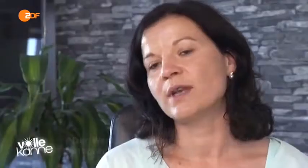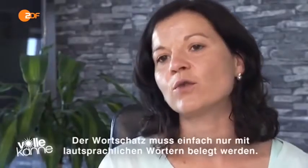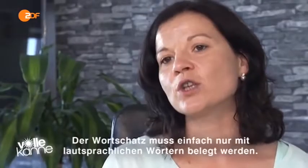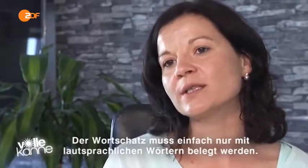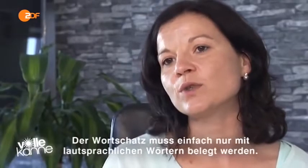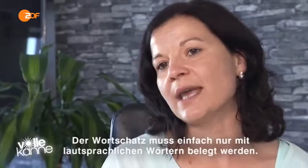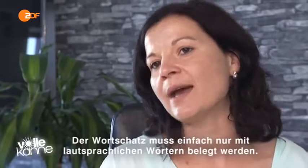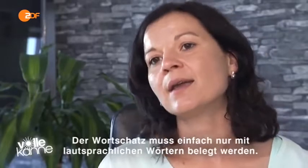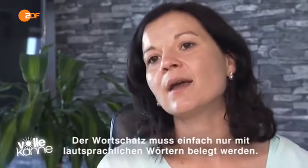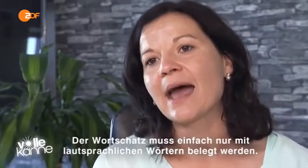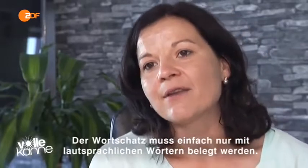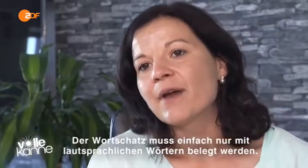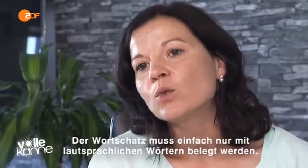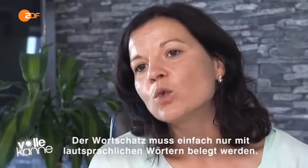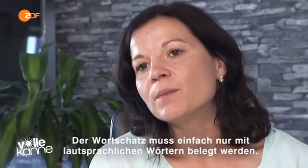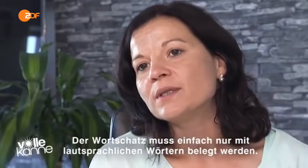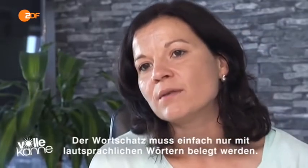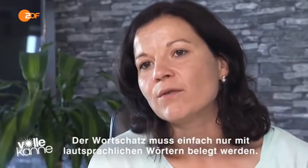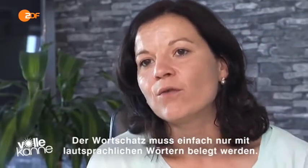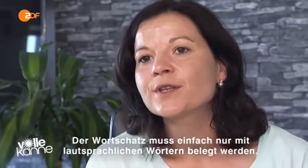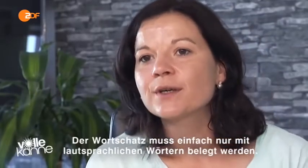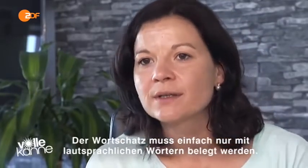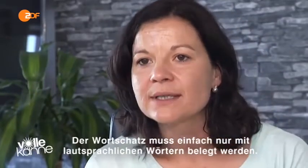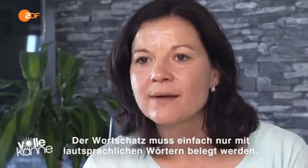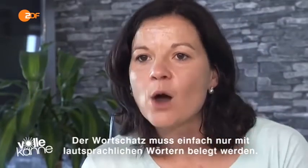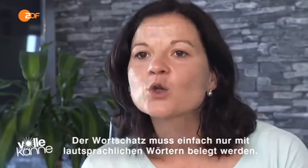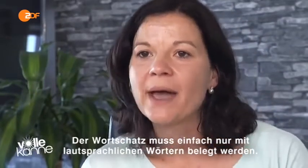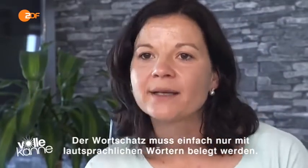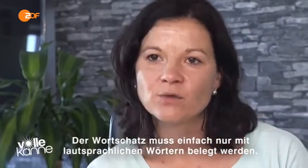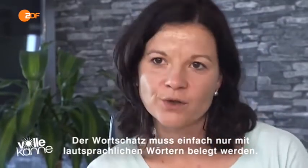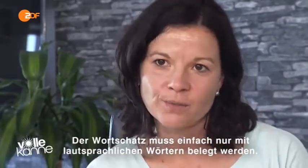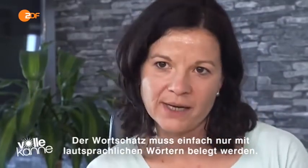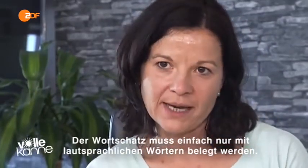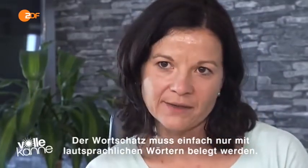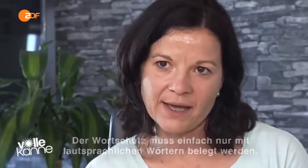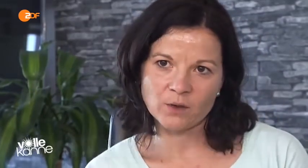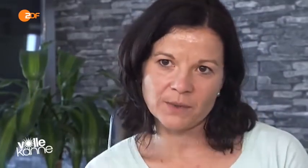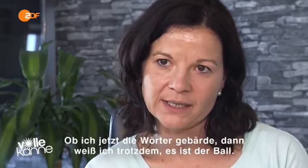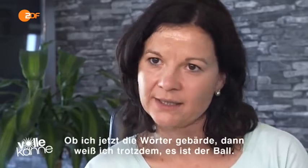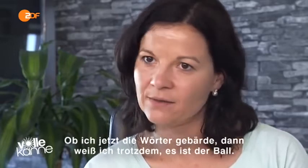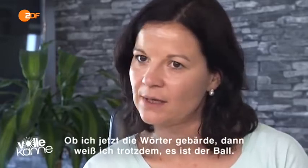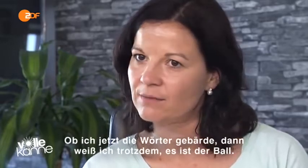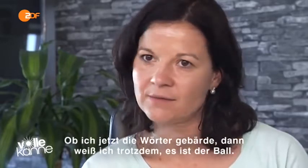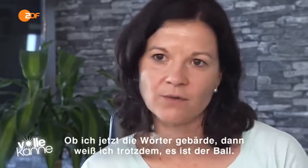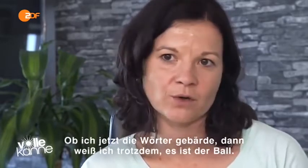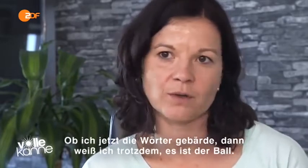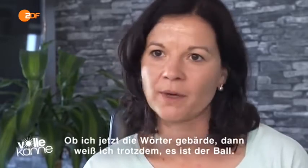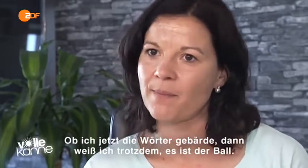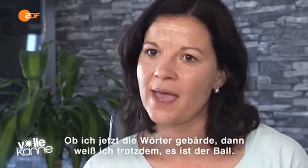Der Wortschatz muss ja einfach nur mit Wörtern, lautsprachlichen Wörtern belegt werden. Ob ich jetzt die Wörter